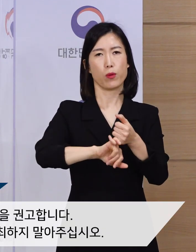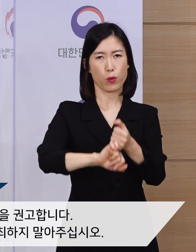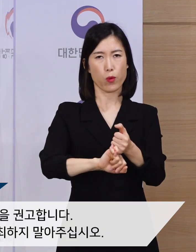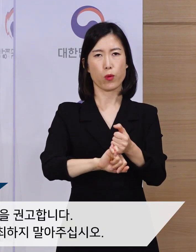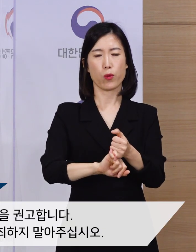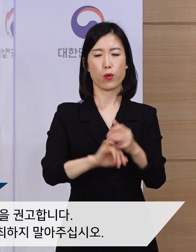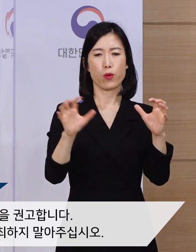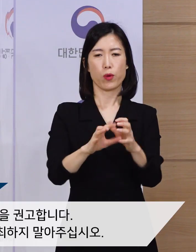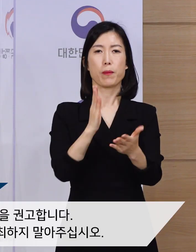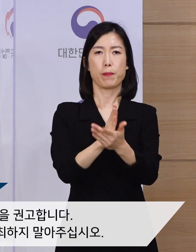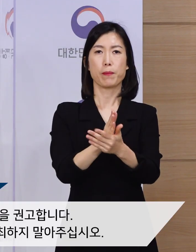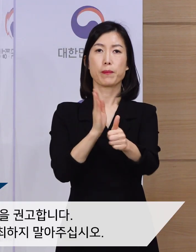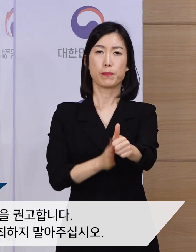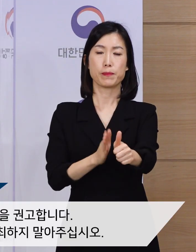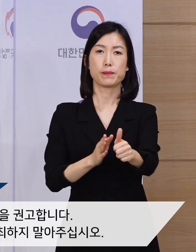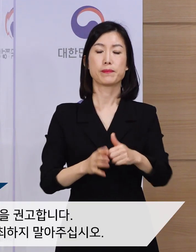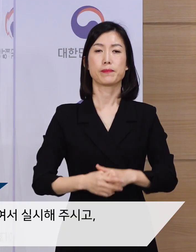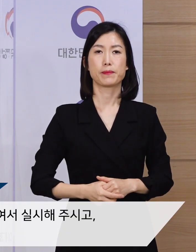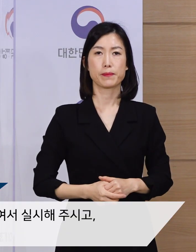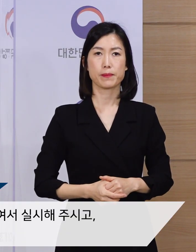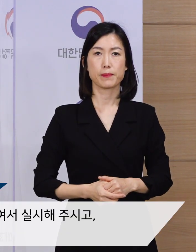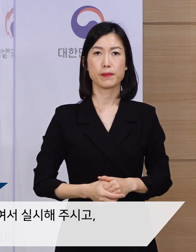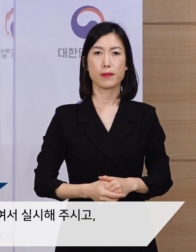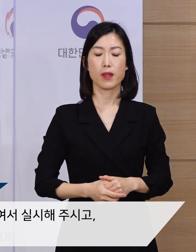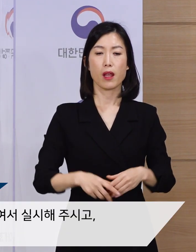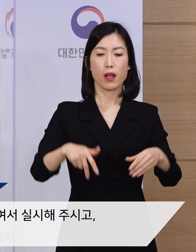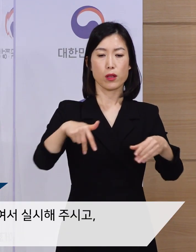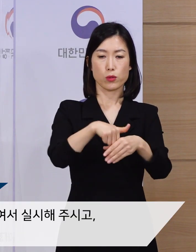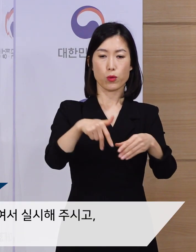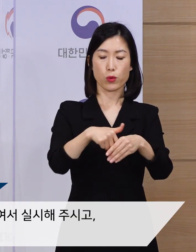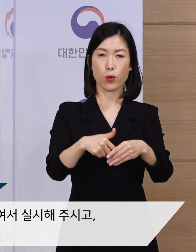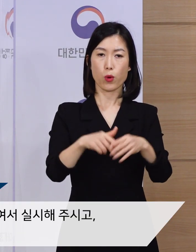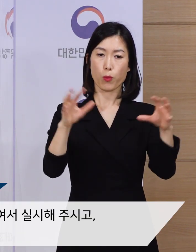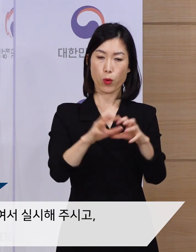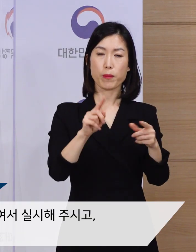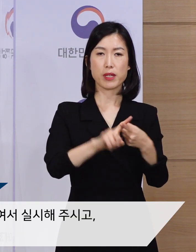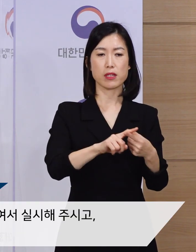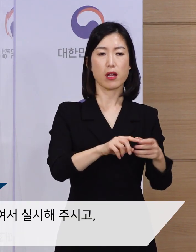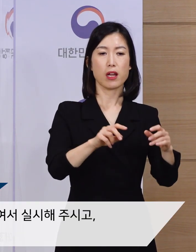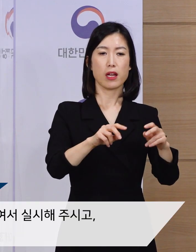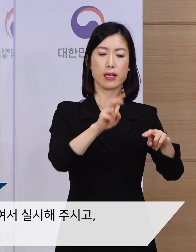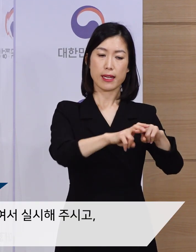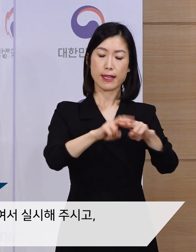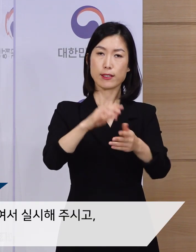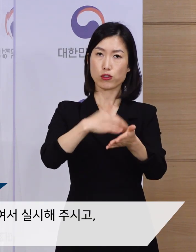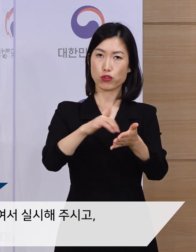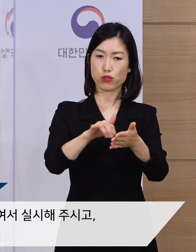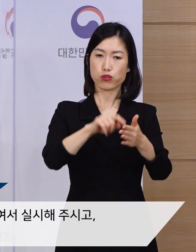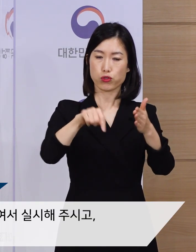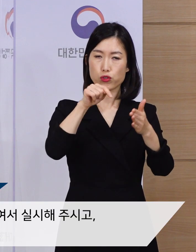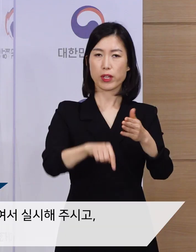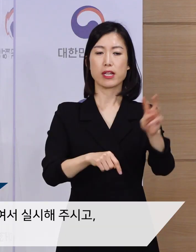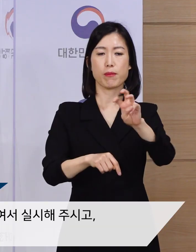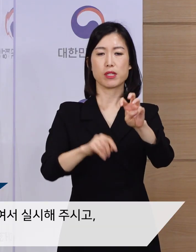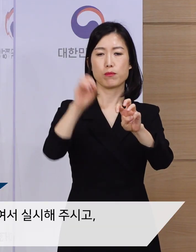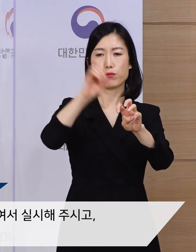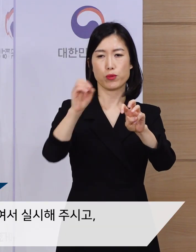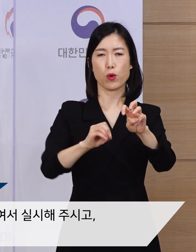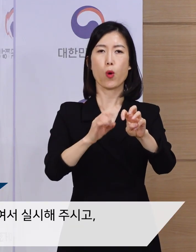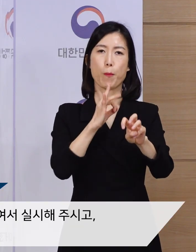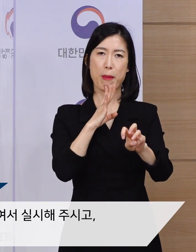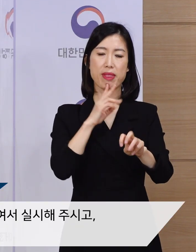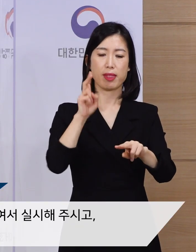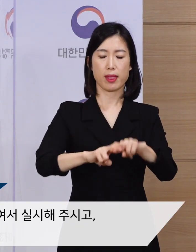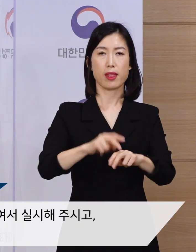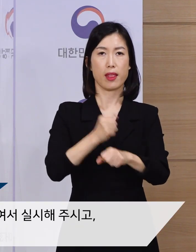최대한 개최하지 말아 주십시오. 종교활동의 경우 좌석의 30% 이내 인원으로 줄여서 실시해